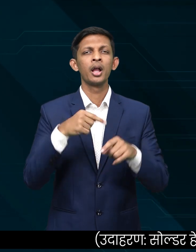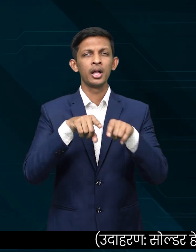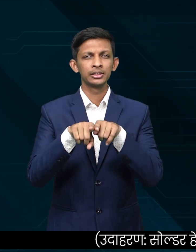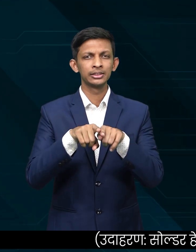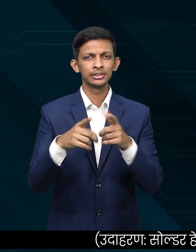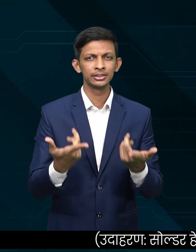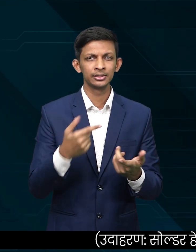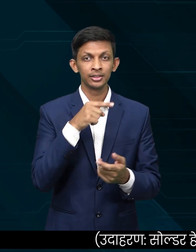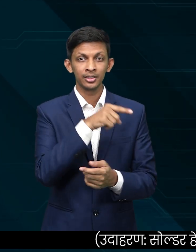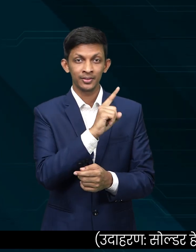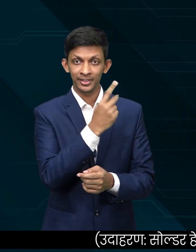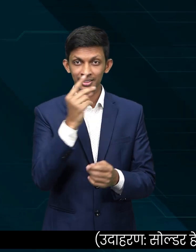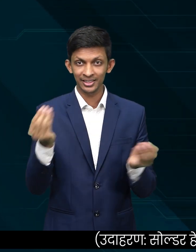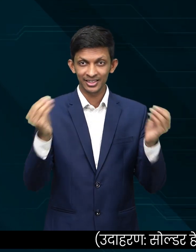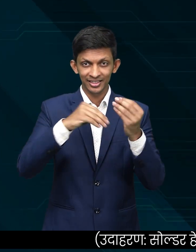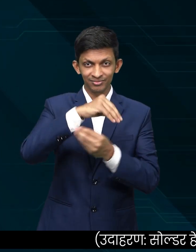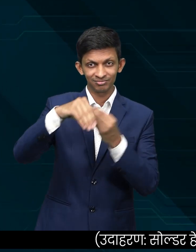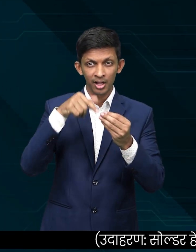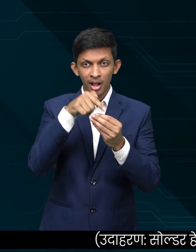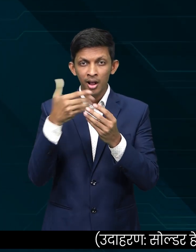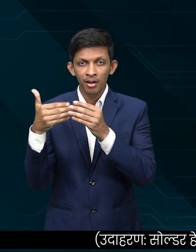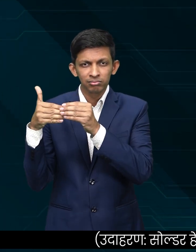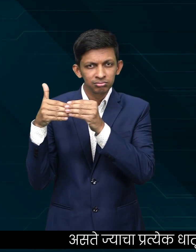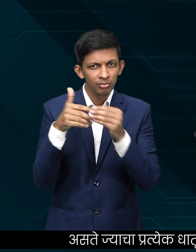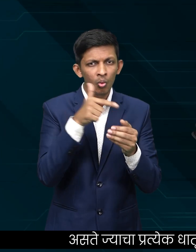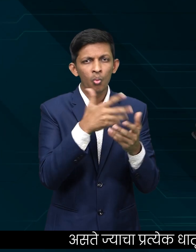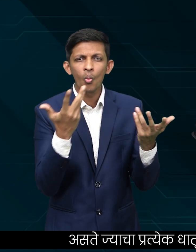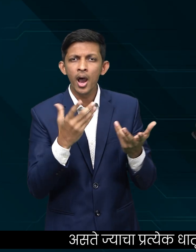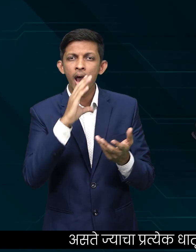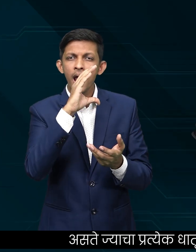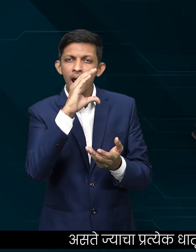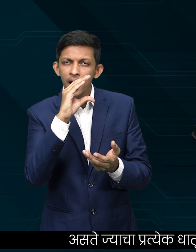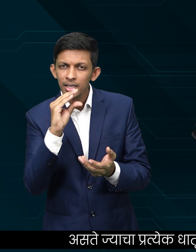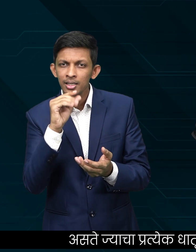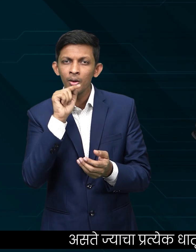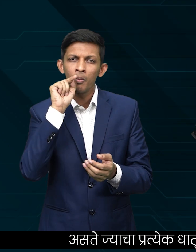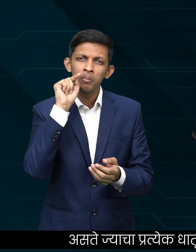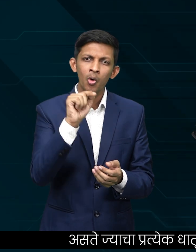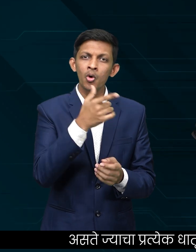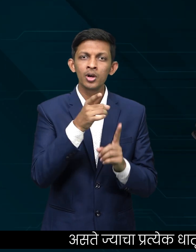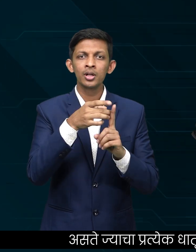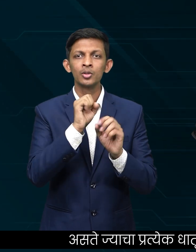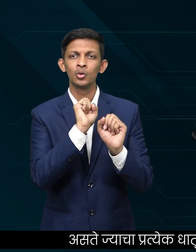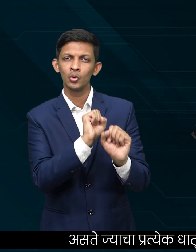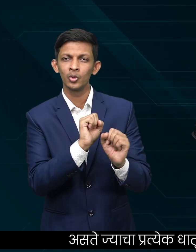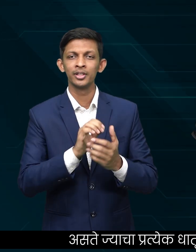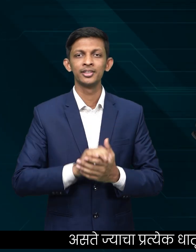उदाहरण सोल्डर हे शिशे आणि कथील यांचे मिश्रण असते, ज्याचा प्रत्येक धातूपेक्षा कमी वितळण्याचा बिंदू असतो.